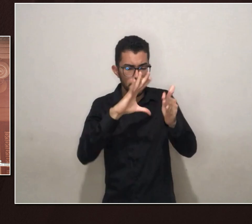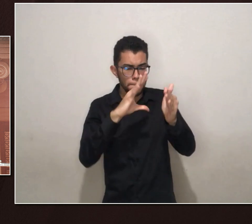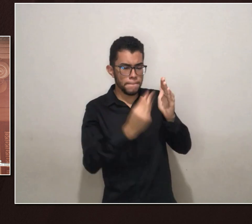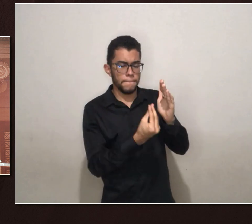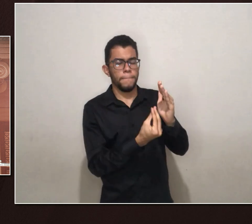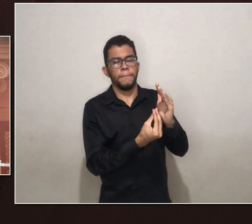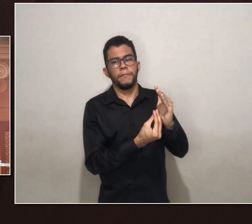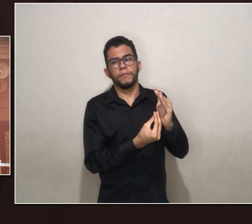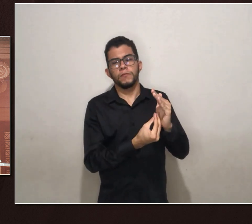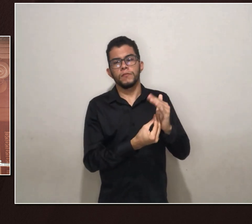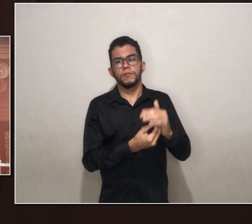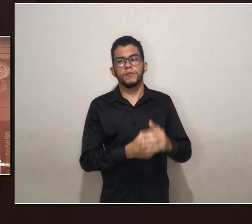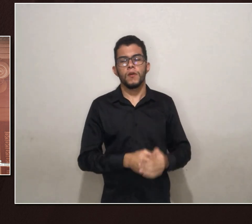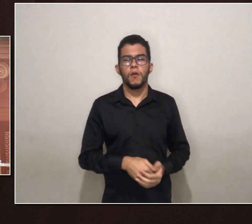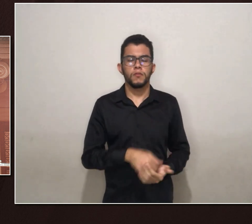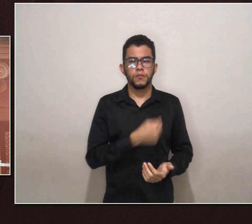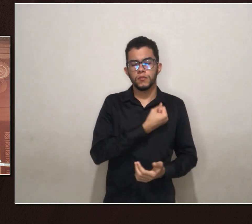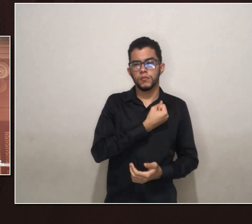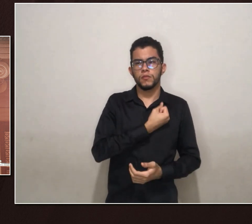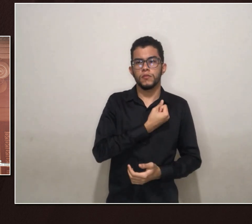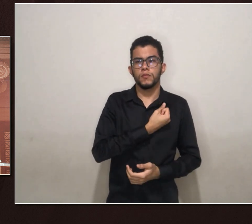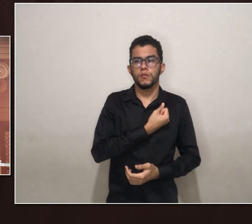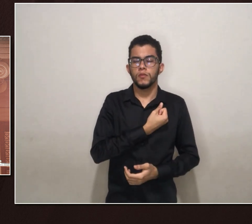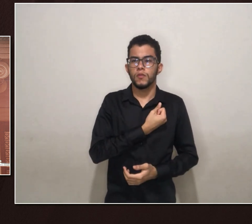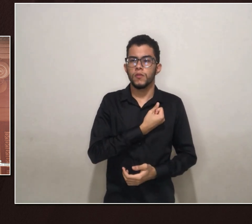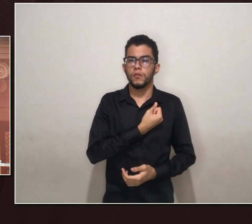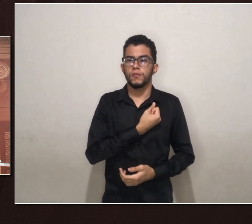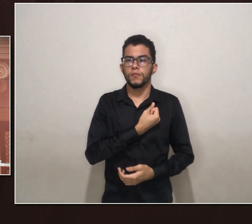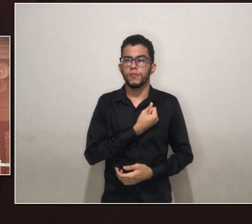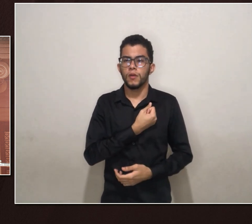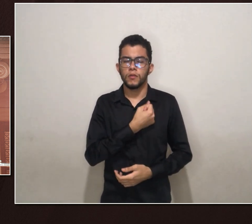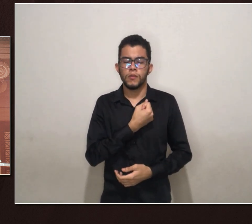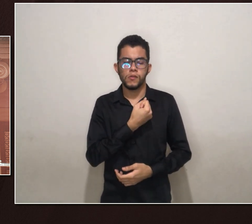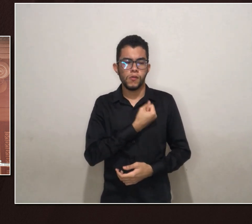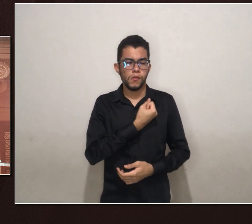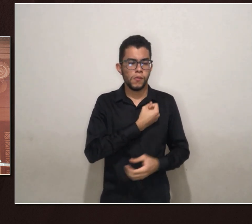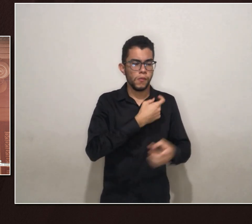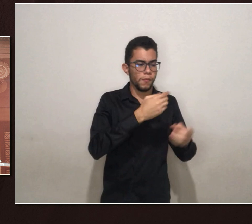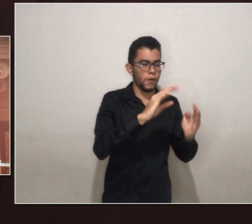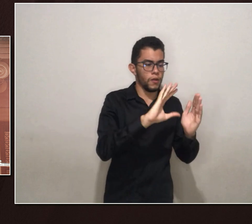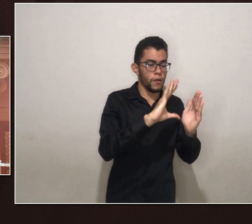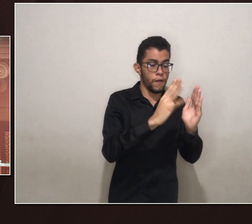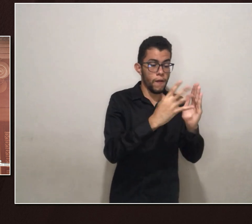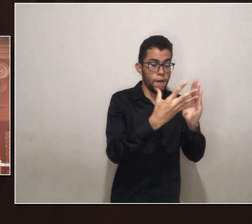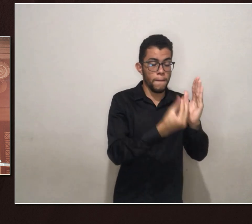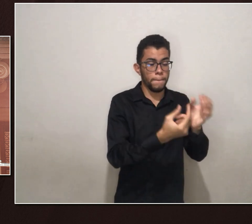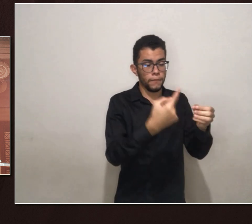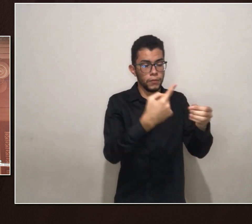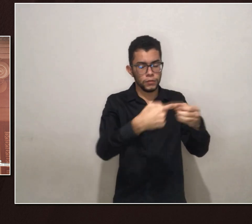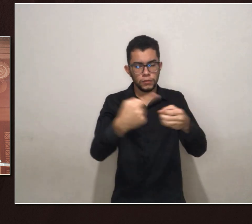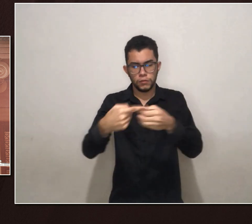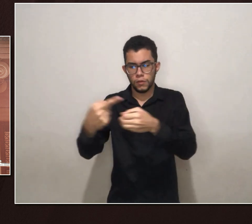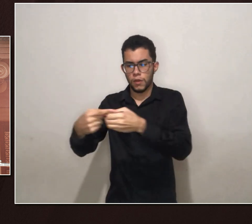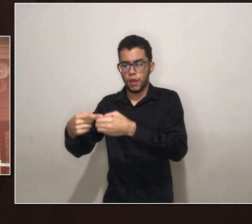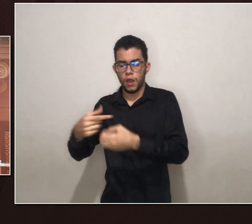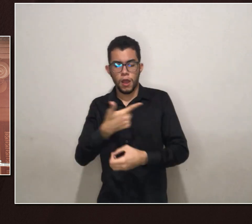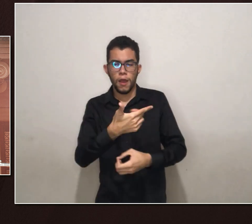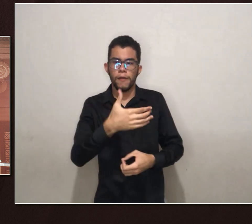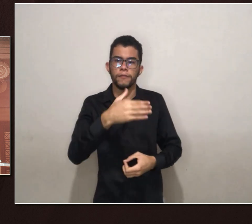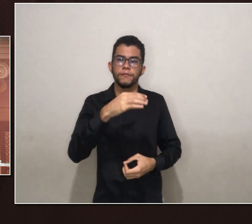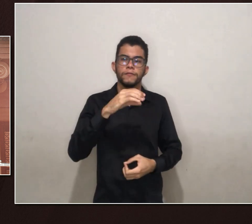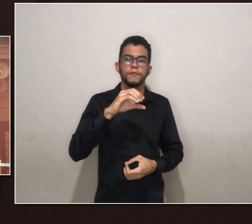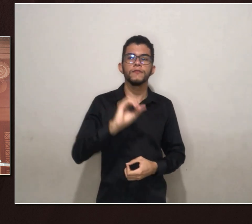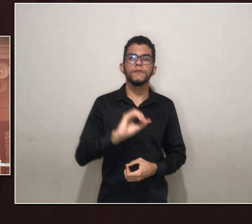vamos baixar um pouco, 20, vai? Que sejam 20 jovens participantes de cada igreja, e na média, né, nós já